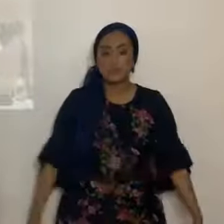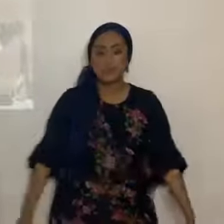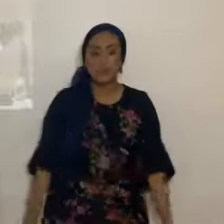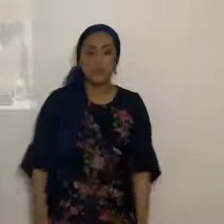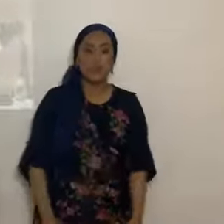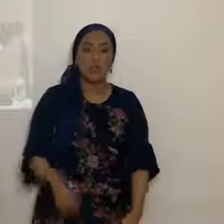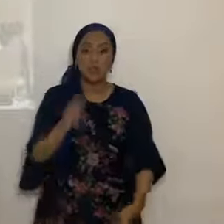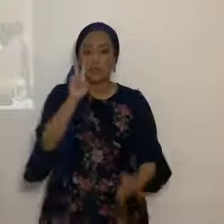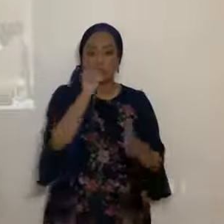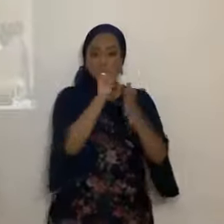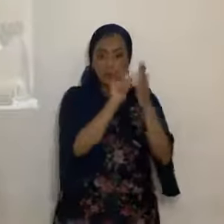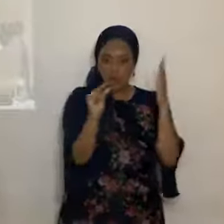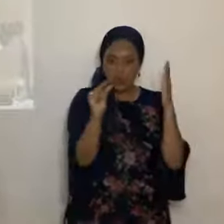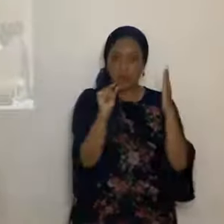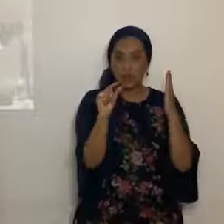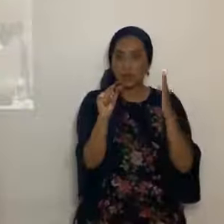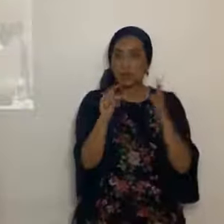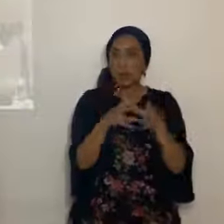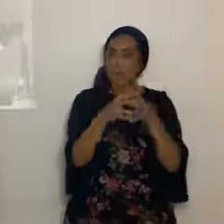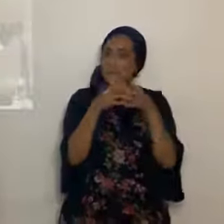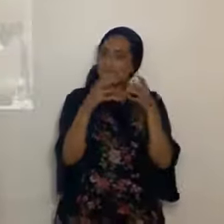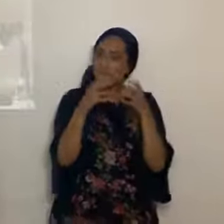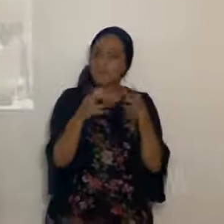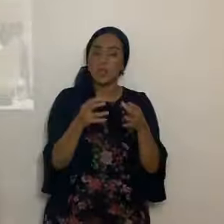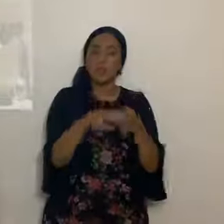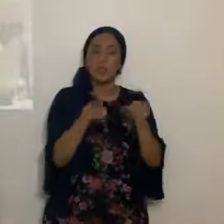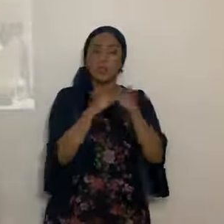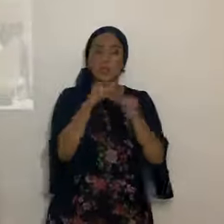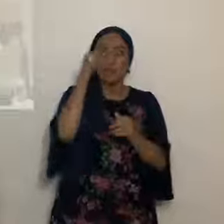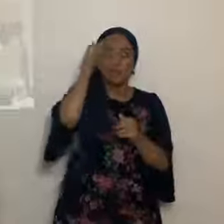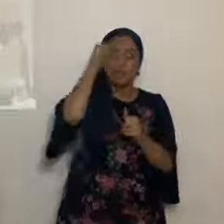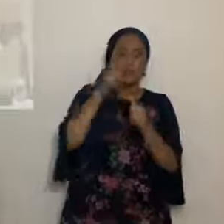Toma esos dos textos muy en pendiente, o